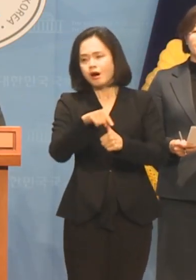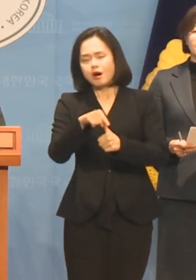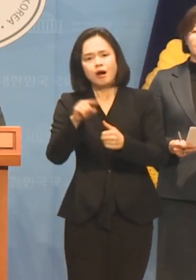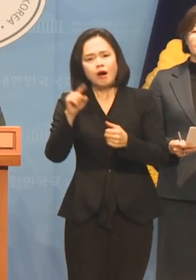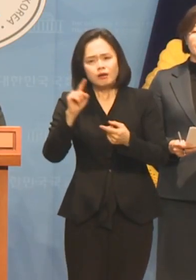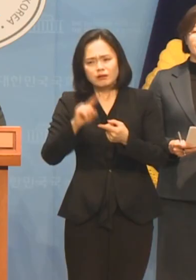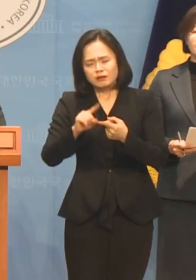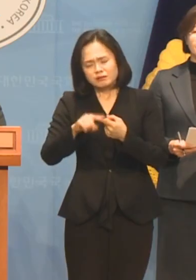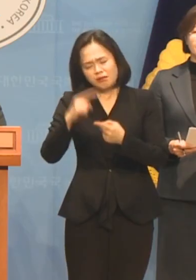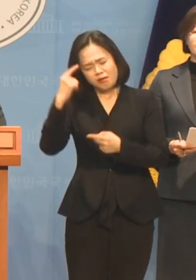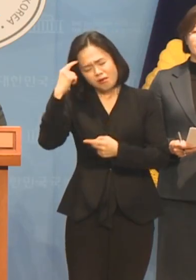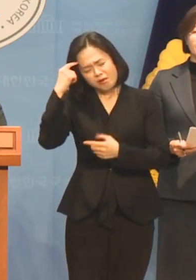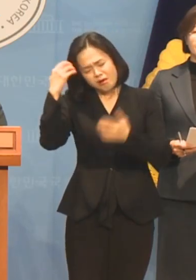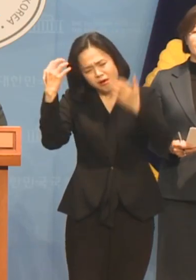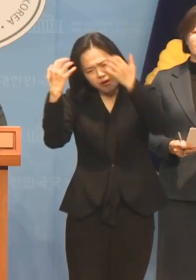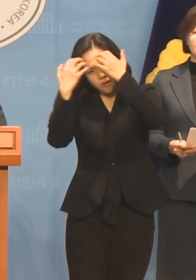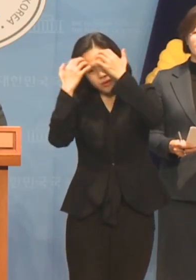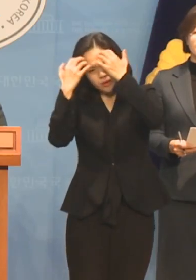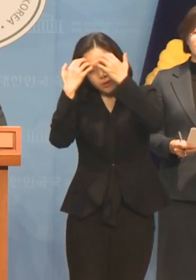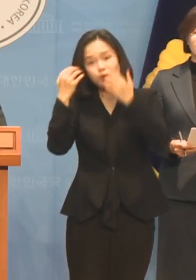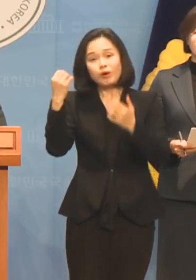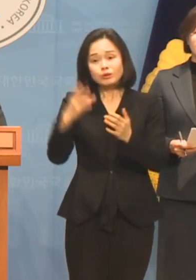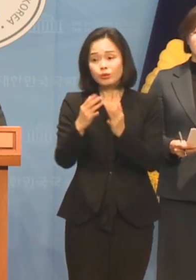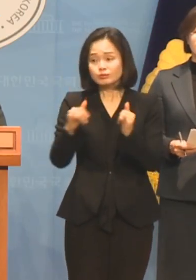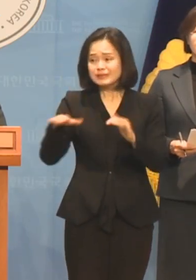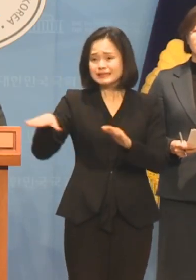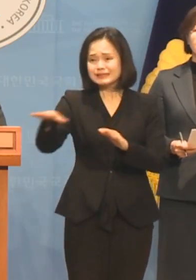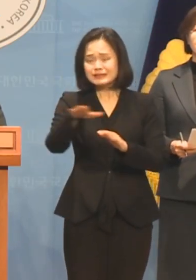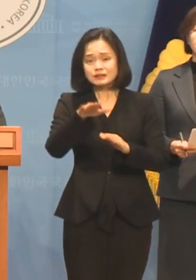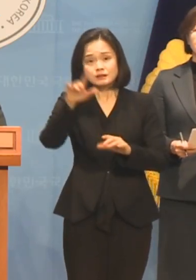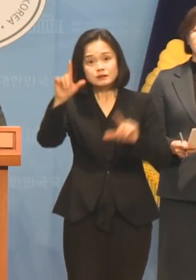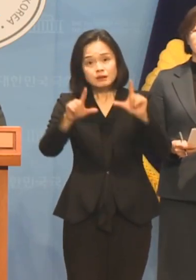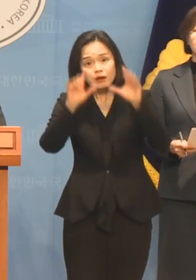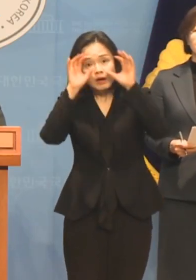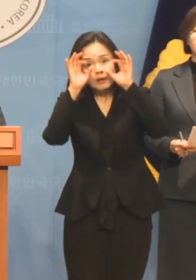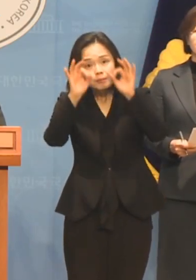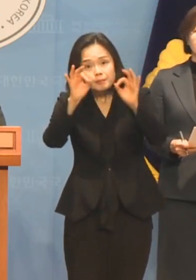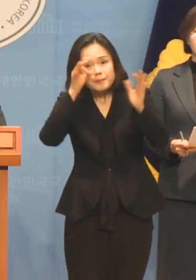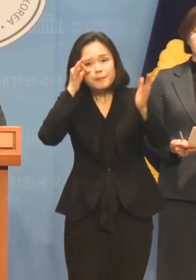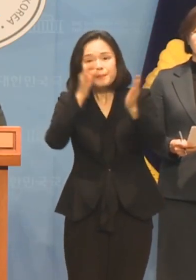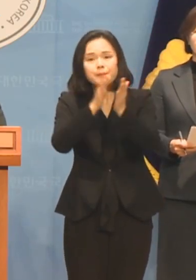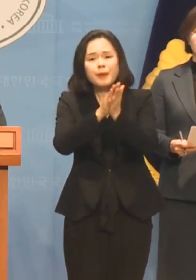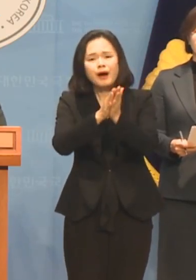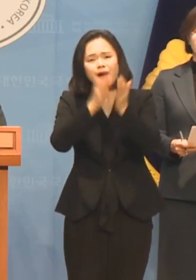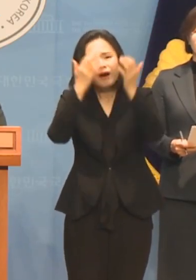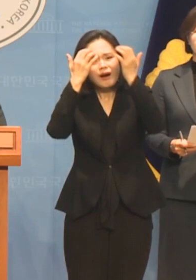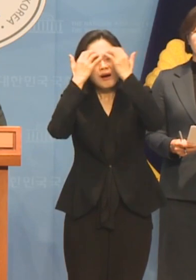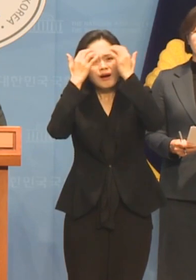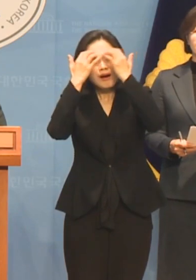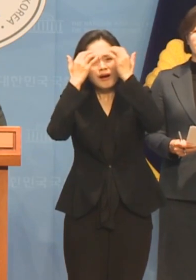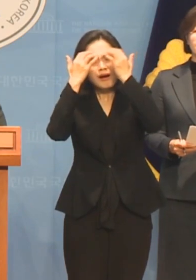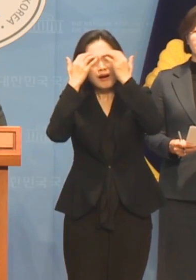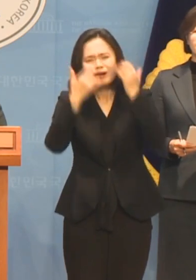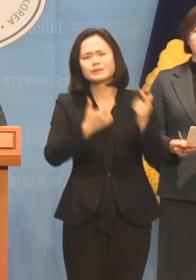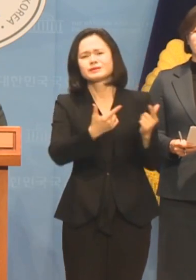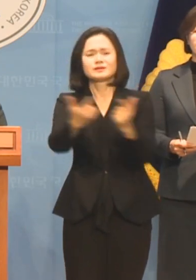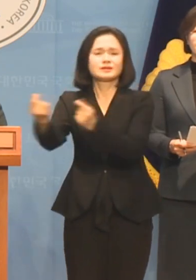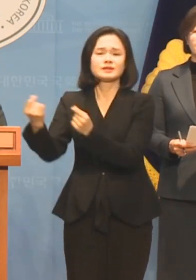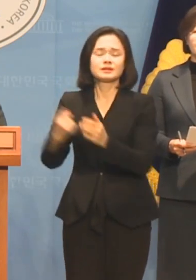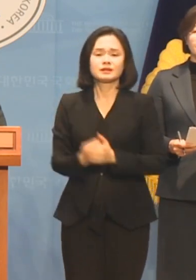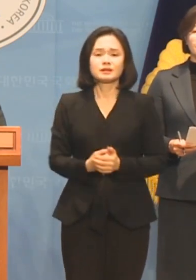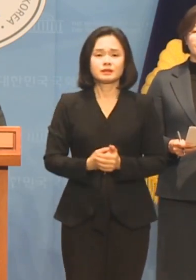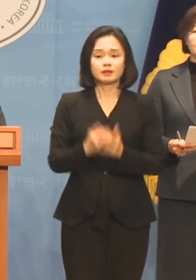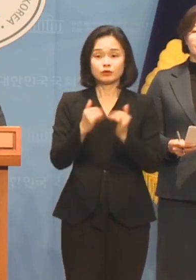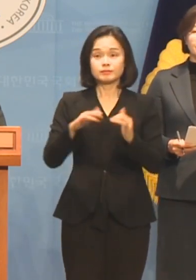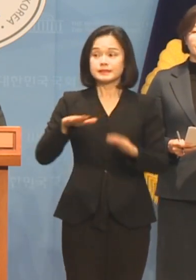통해서 간접적으로 노출된 모든 국민도 트라우마 사건의 피해자입니다. 모든 국민이 계엄 트라우마로 인한